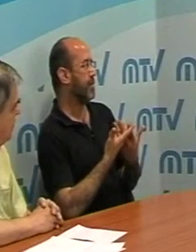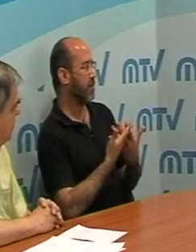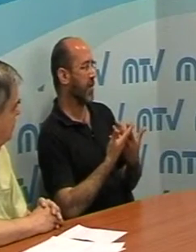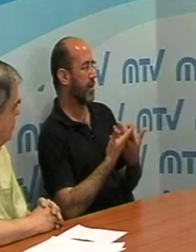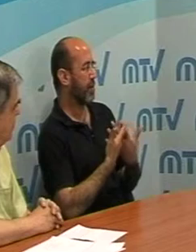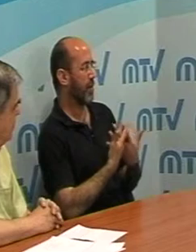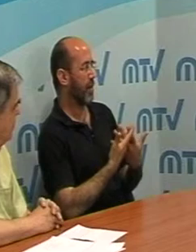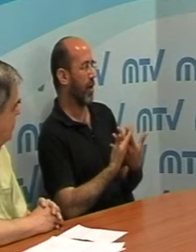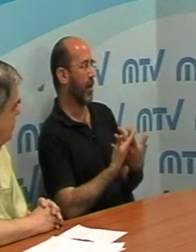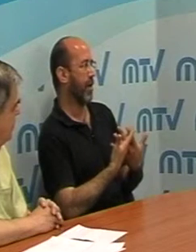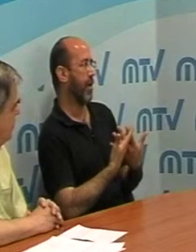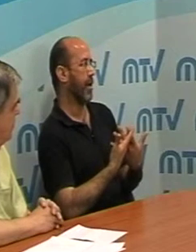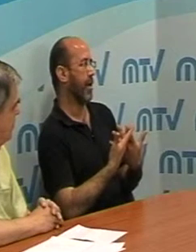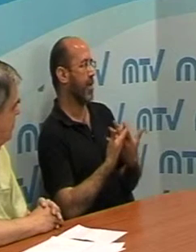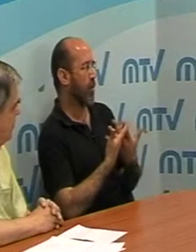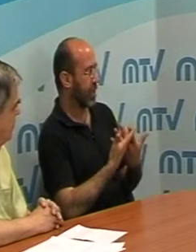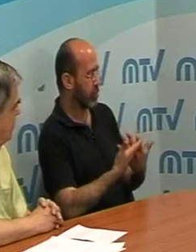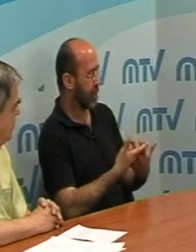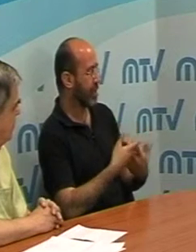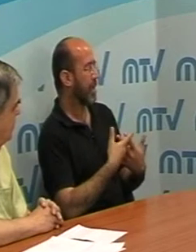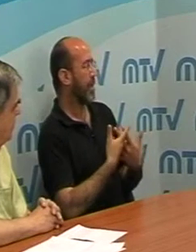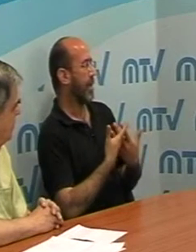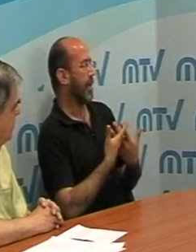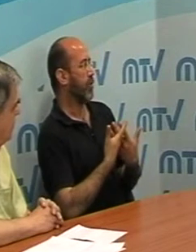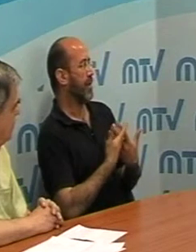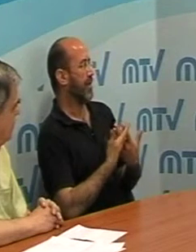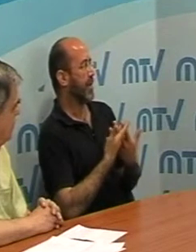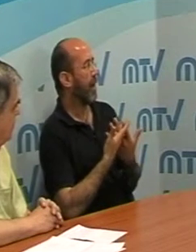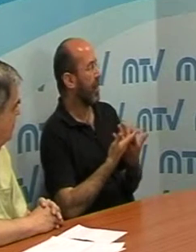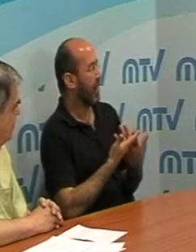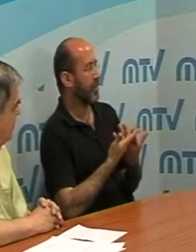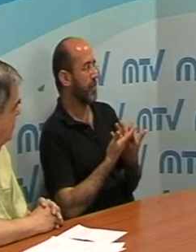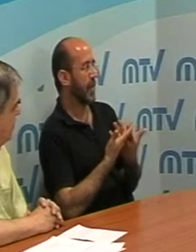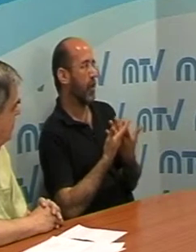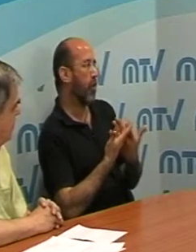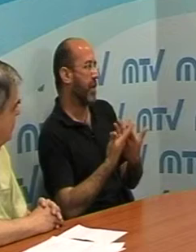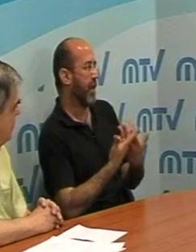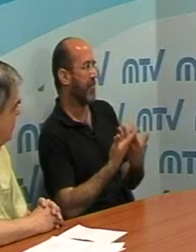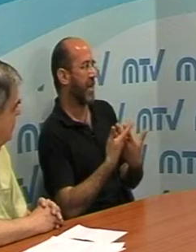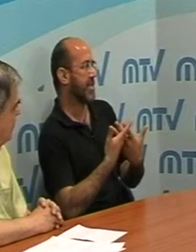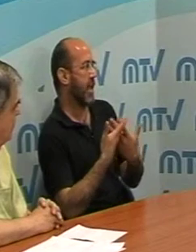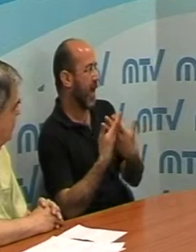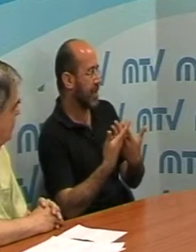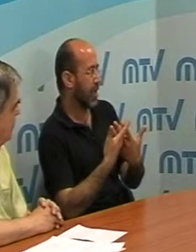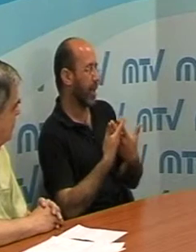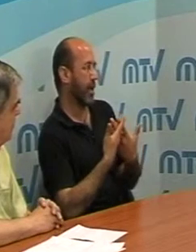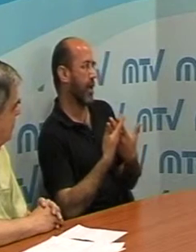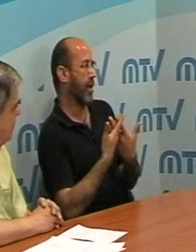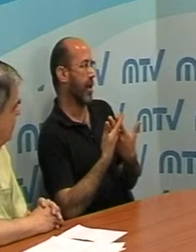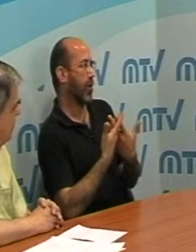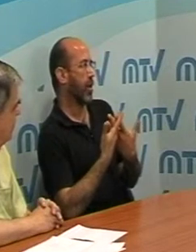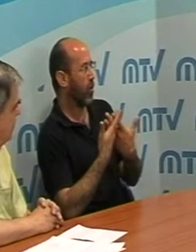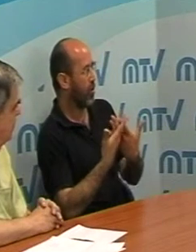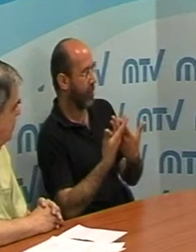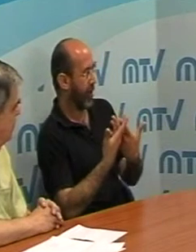Entonces, muchas veces tienen problemas a la hora de la lectoescritura, o intentan hablar y copian frases hechas